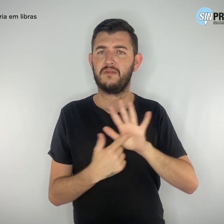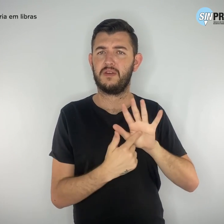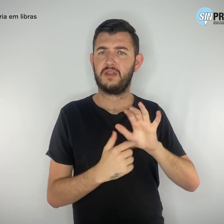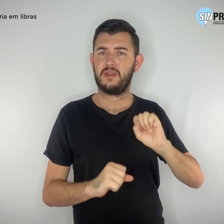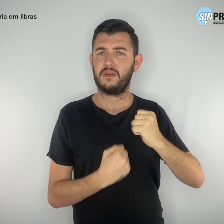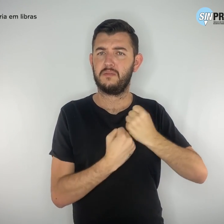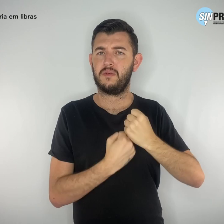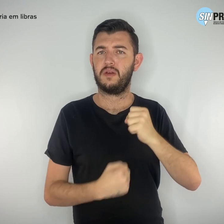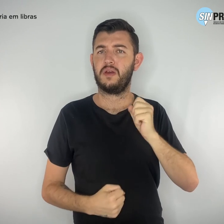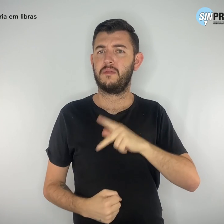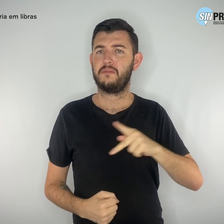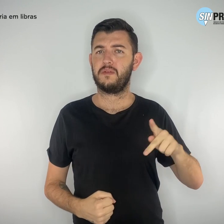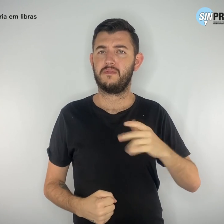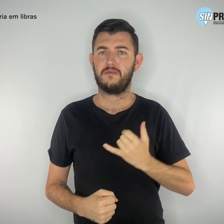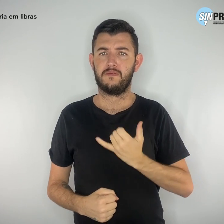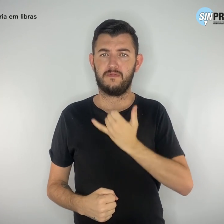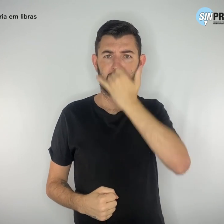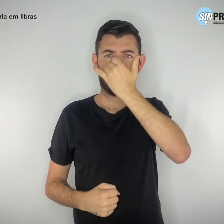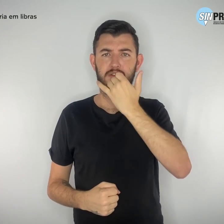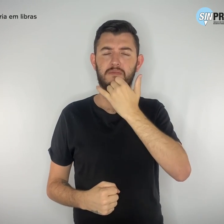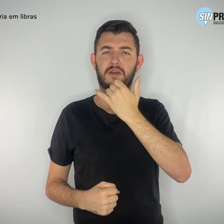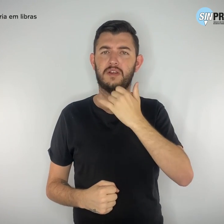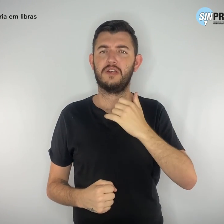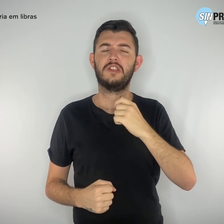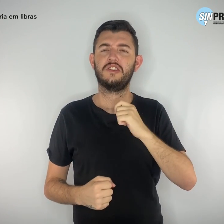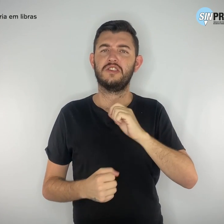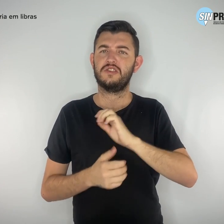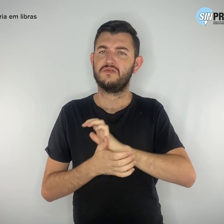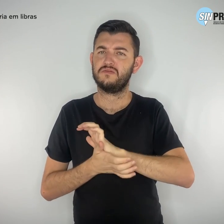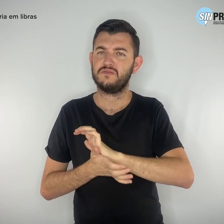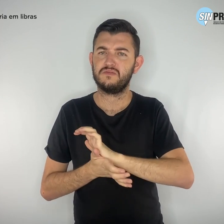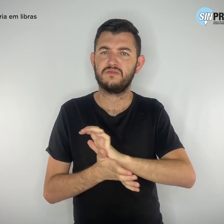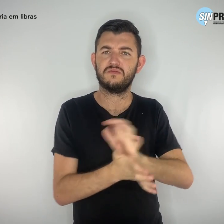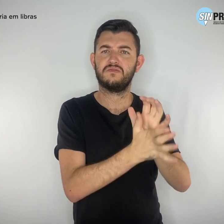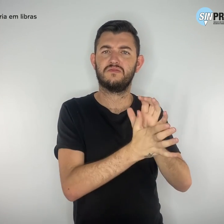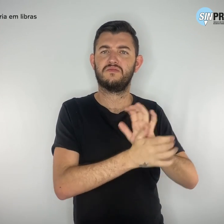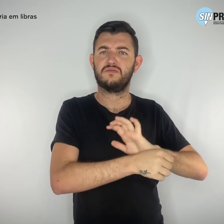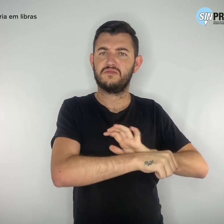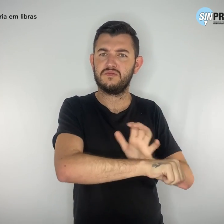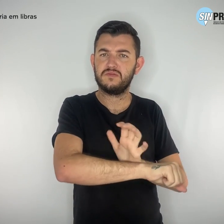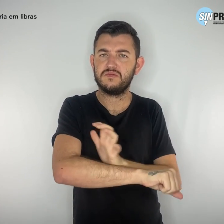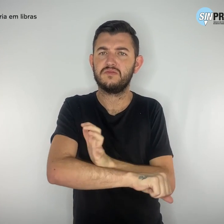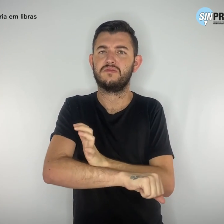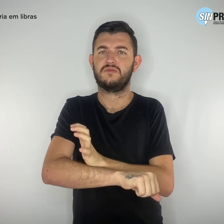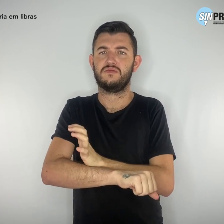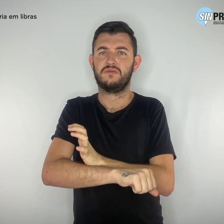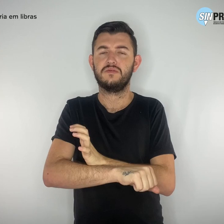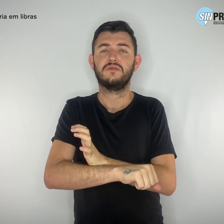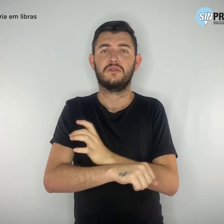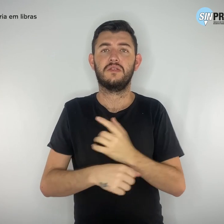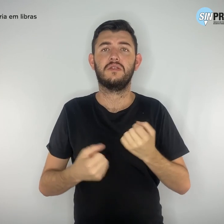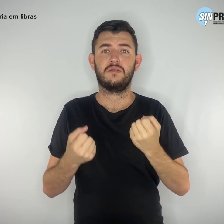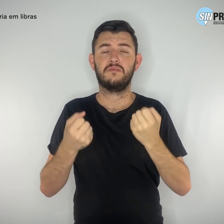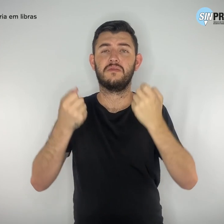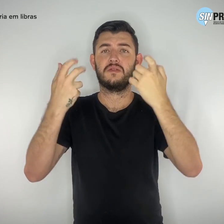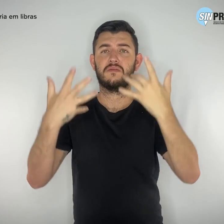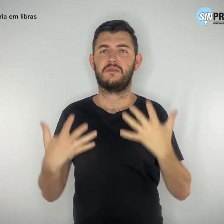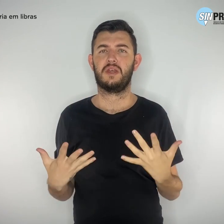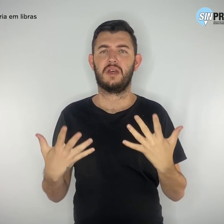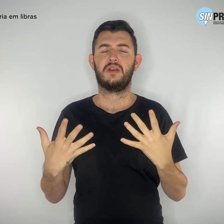vítima de um ataque misógino e racista e, ao mesmo tempo, declarar seu repúdio a toda a